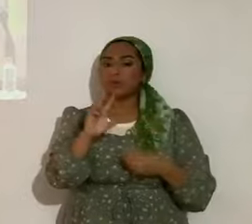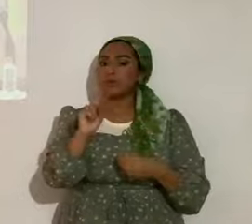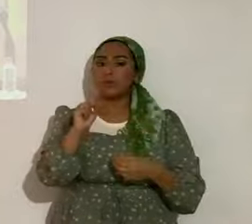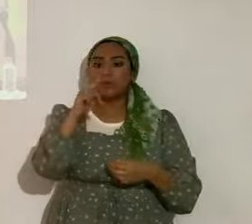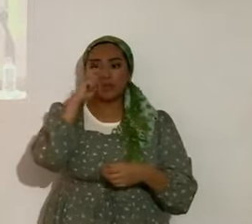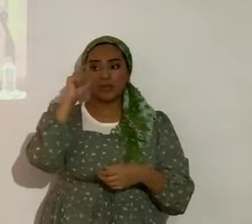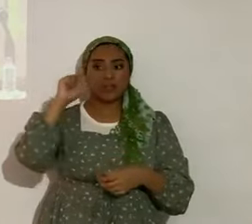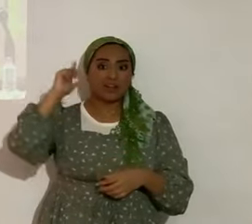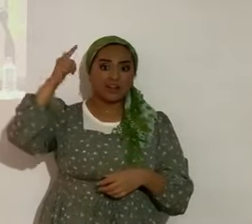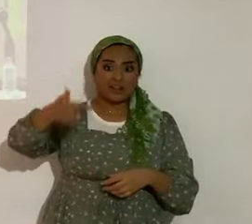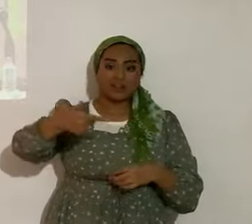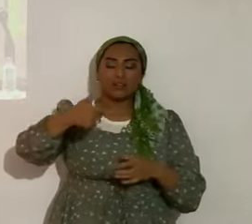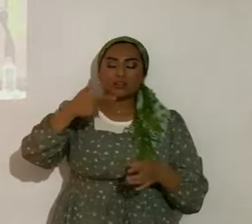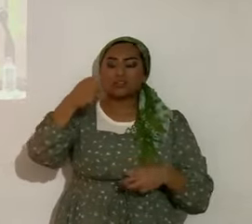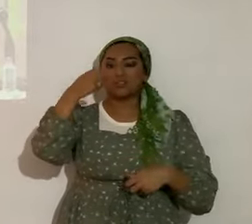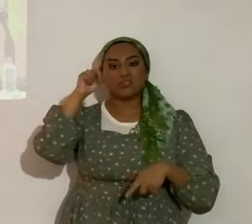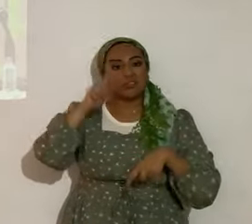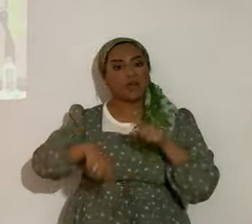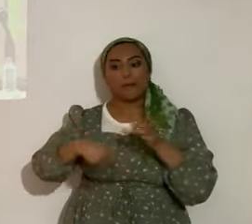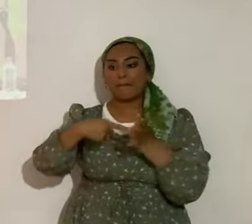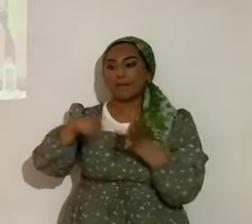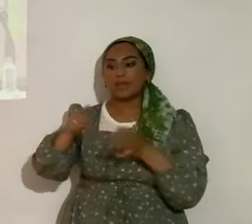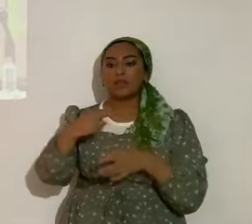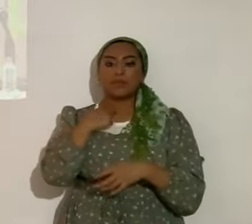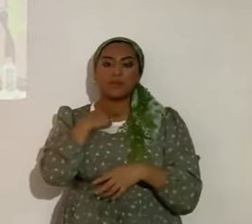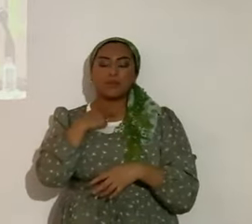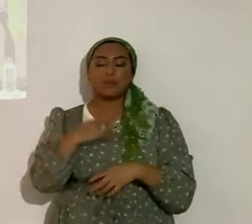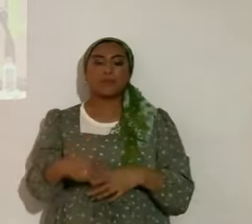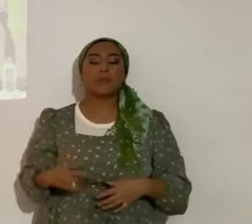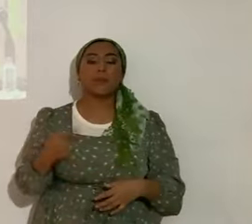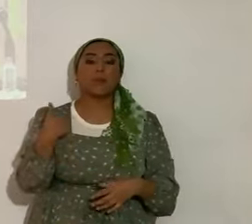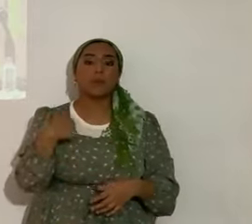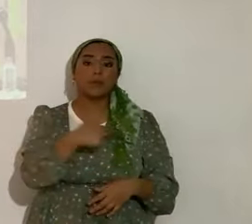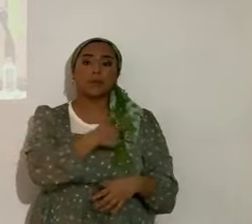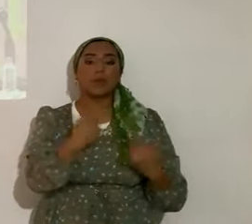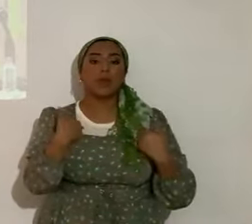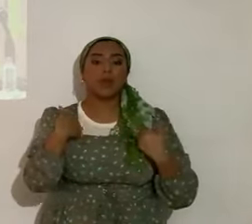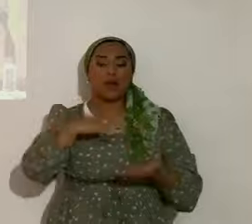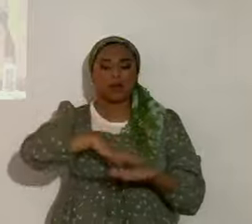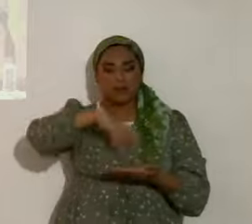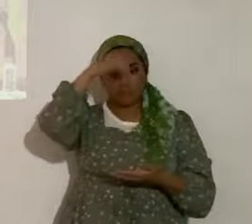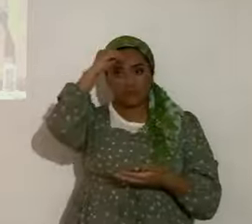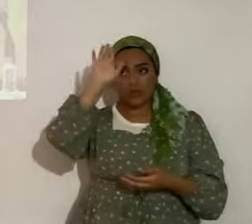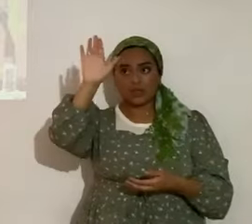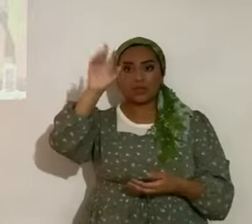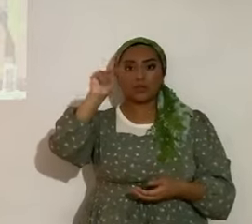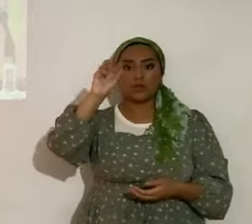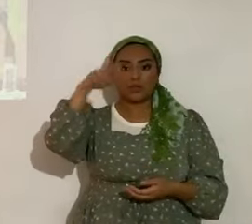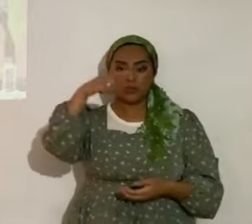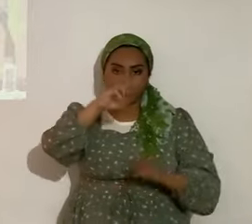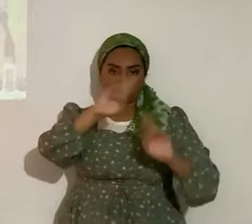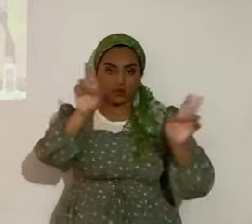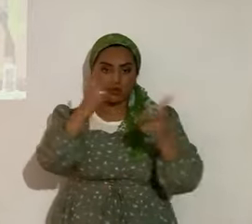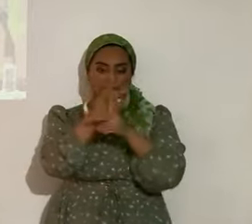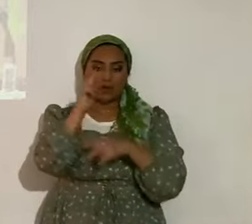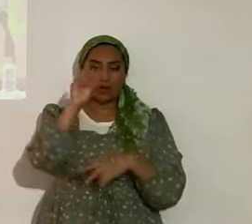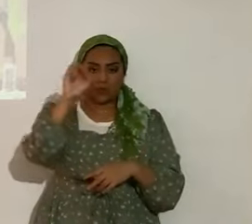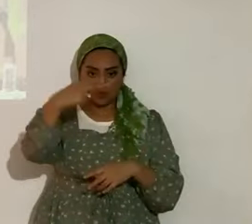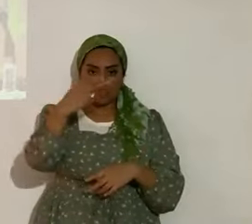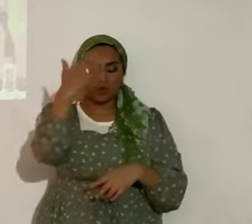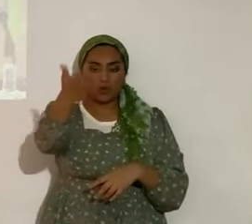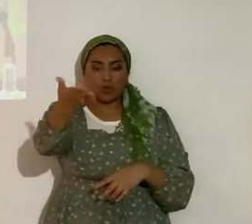si no después es imposible pagar la deuda. Ahora, hemos aprendido su Torah para los que ya guardan Torah. Y